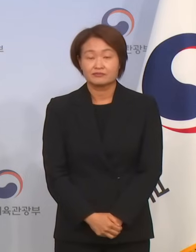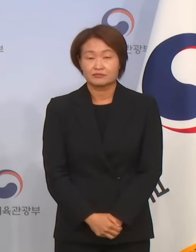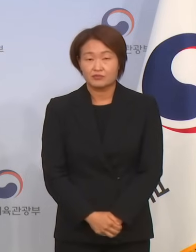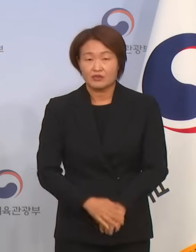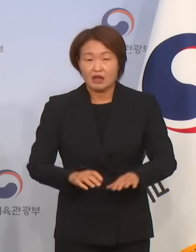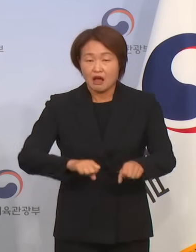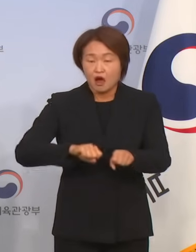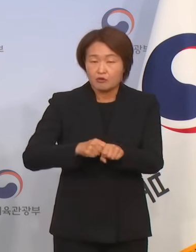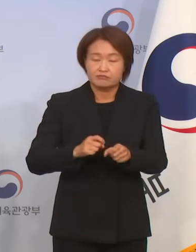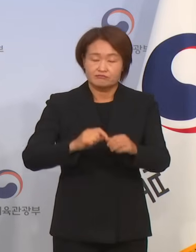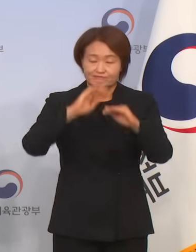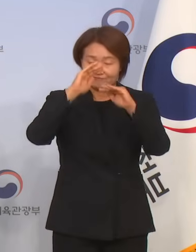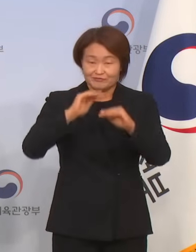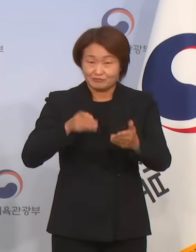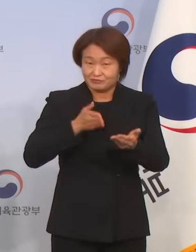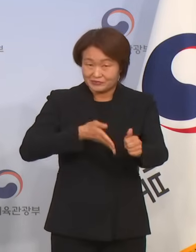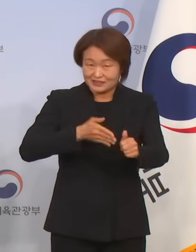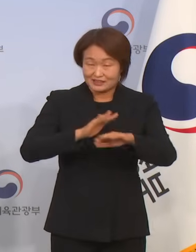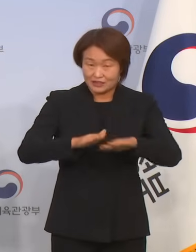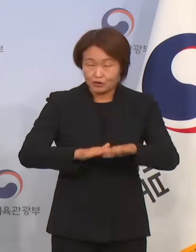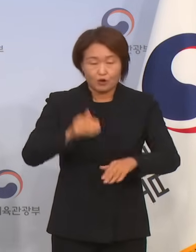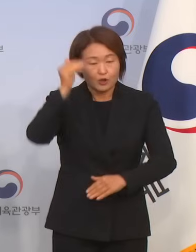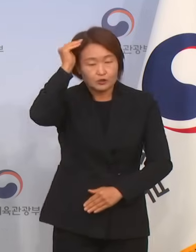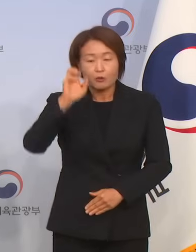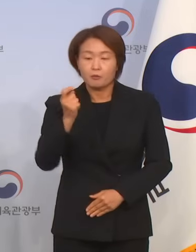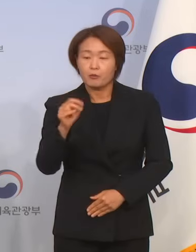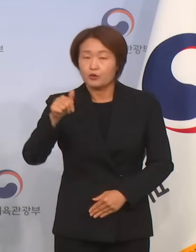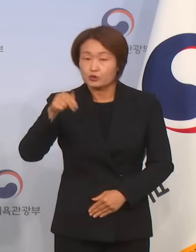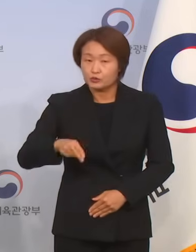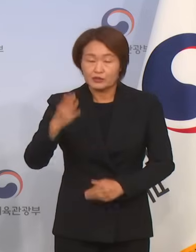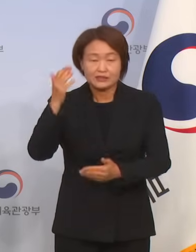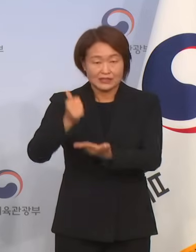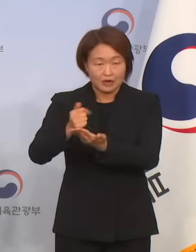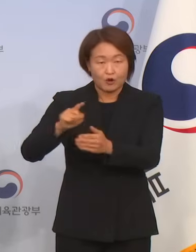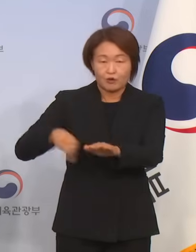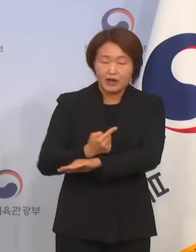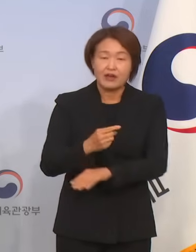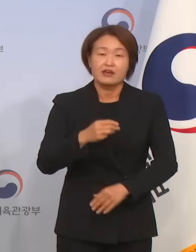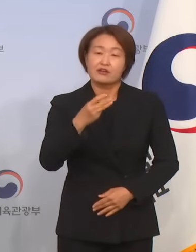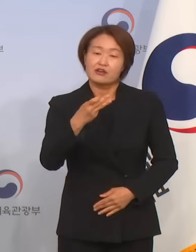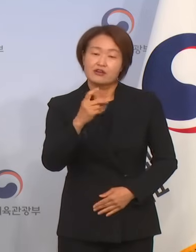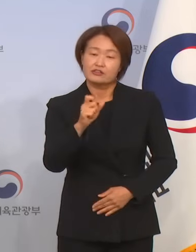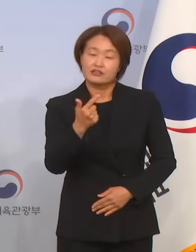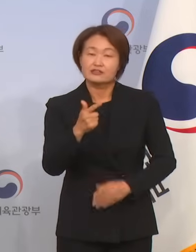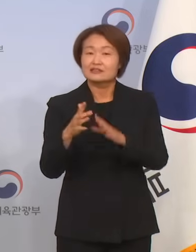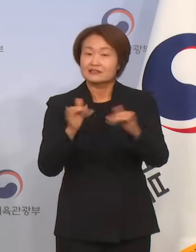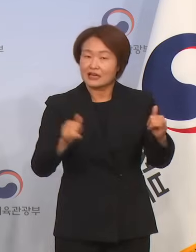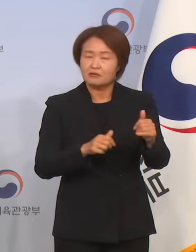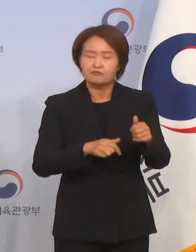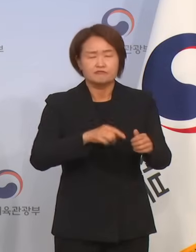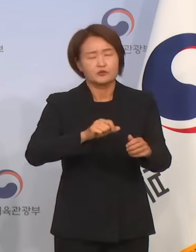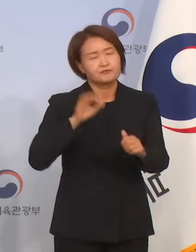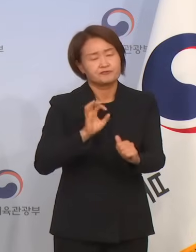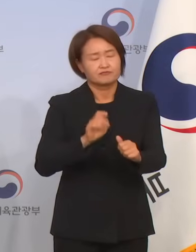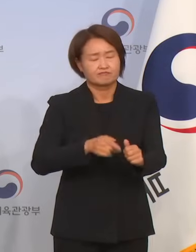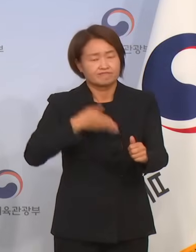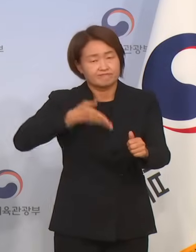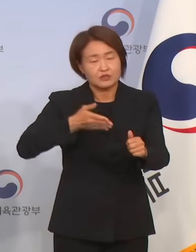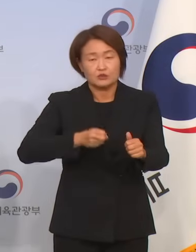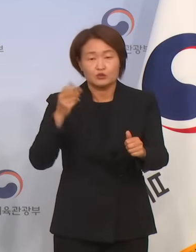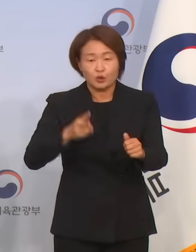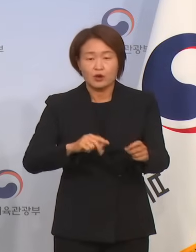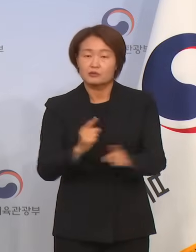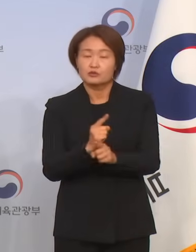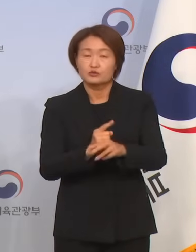처분 요구 세부 내역은 정봉규 회장을 포함 16명의 임직원에게 문책 요구하였고